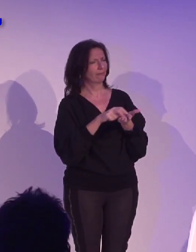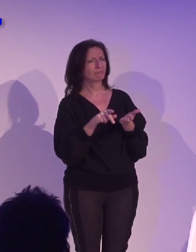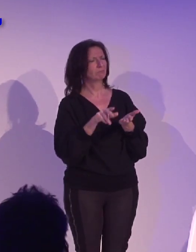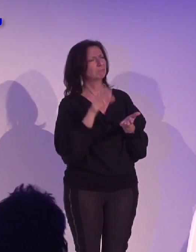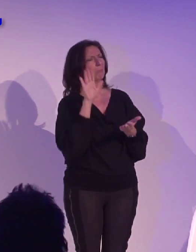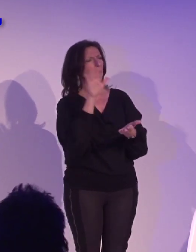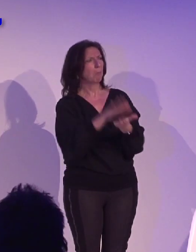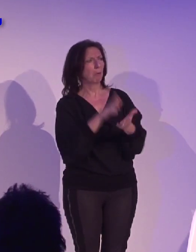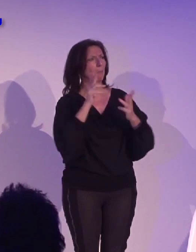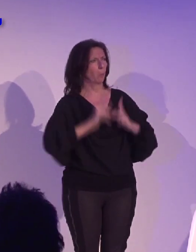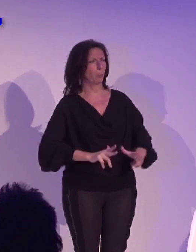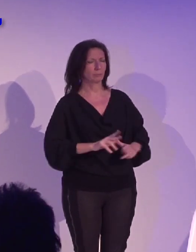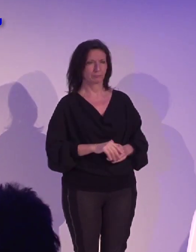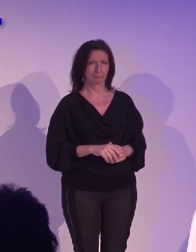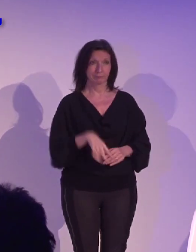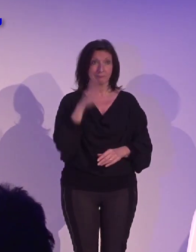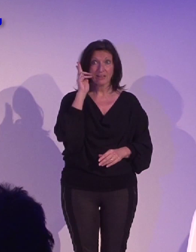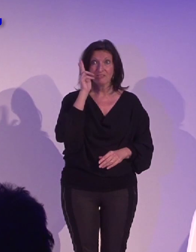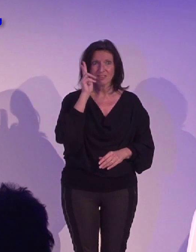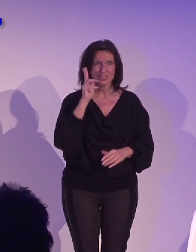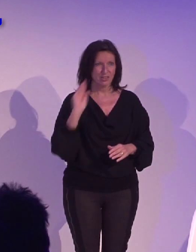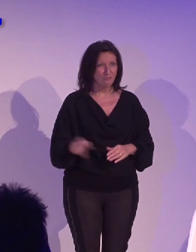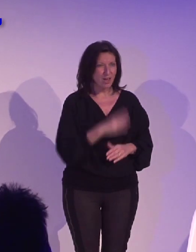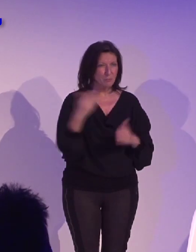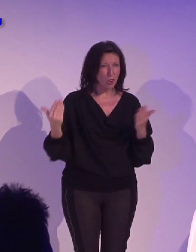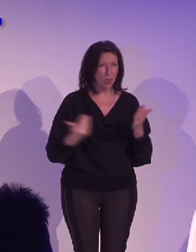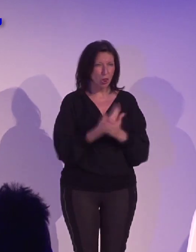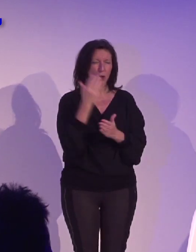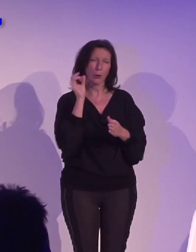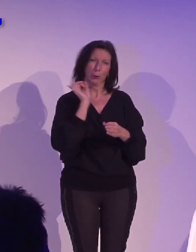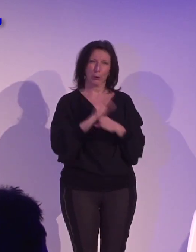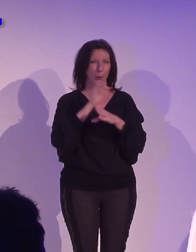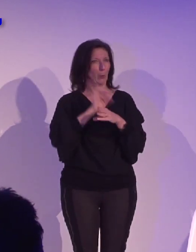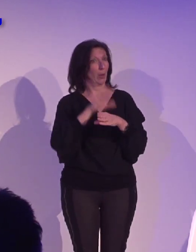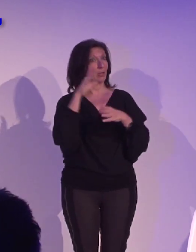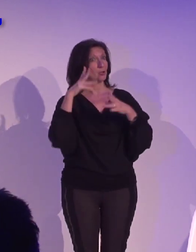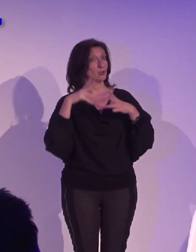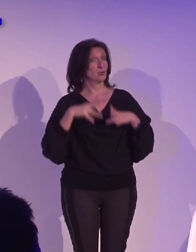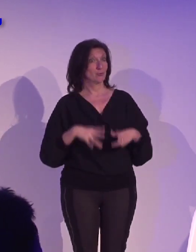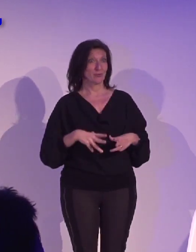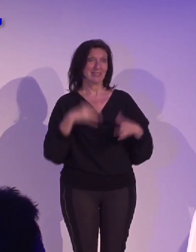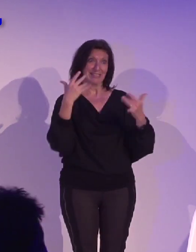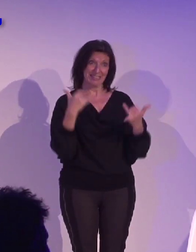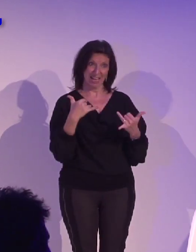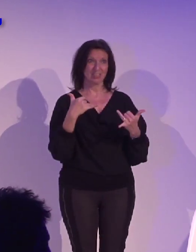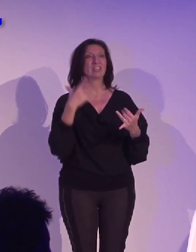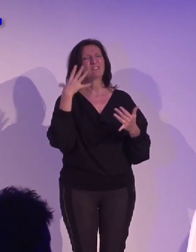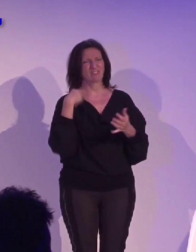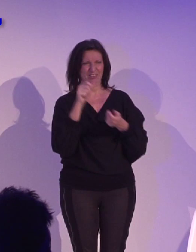ruhig. Franziska ist mit ihrer neuen Waschmaschine glücklich und zufrieden. Sie kann wieder ihre Wäsche